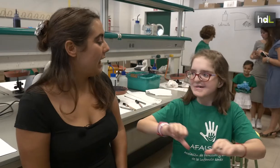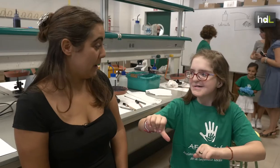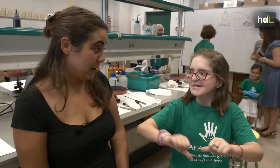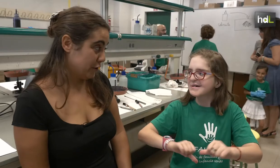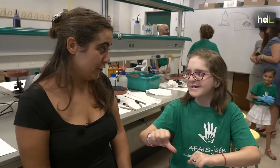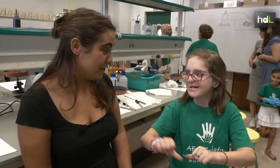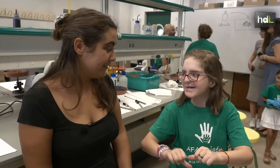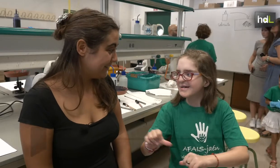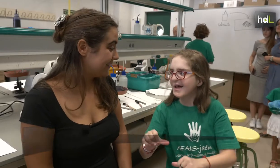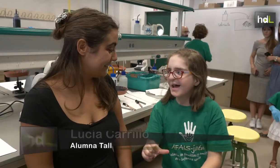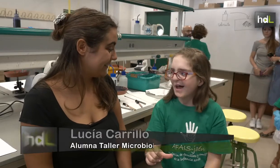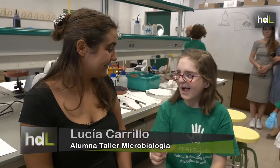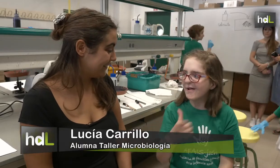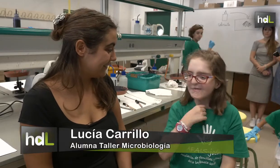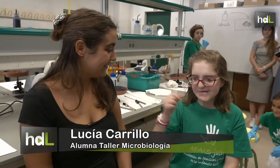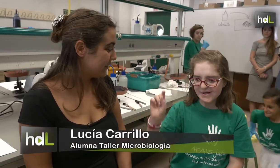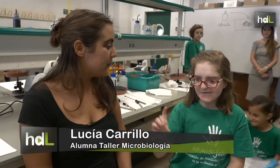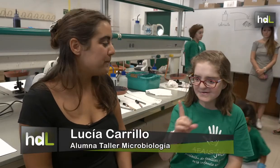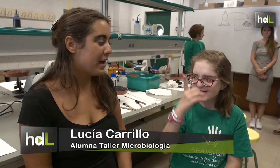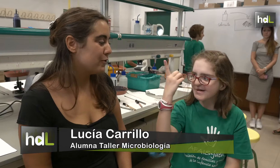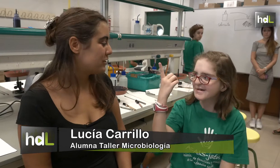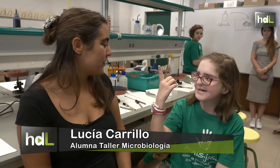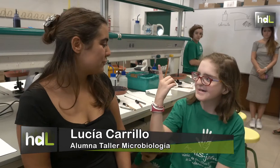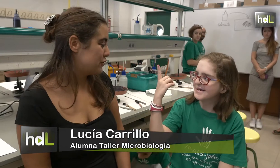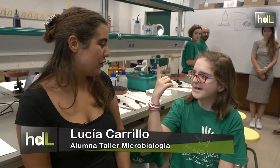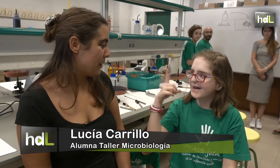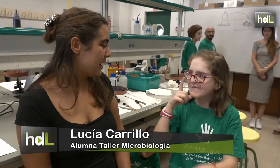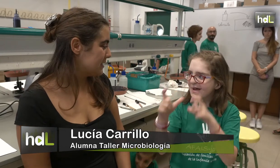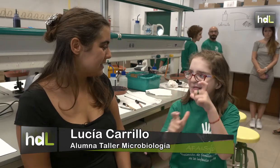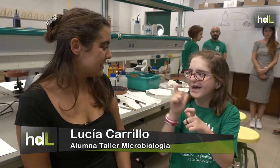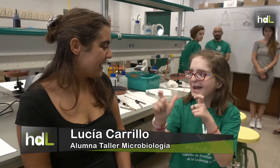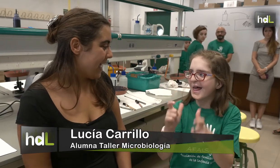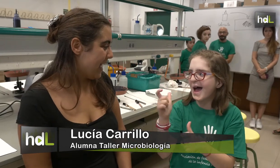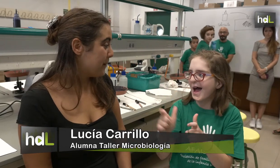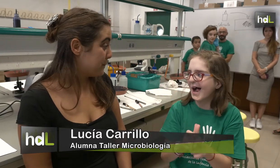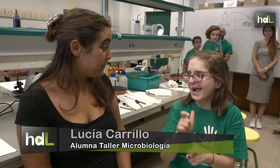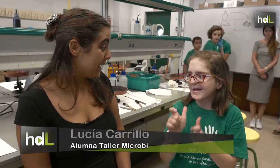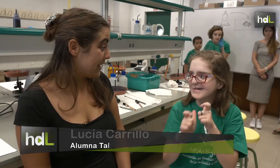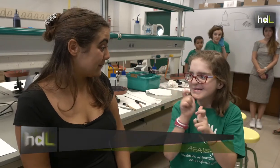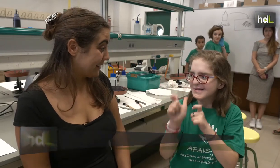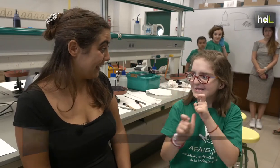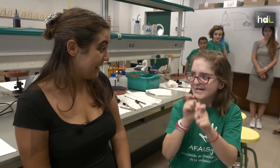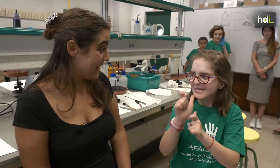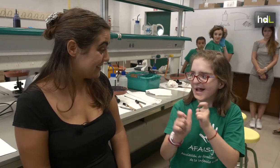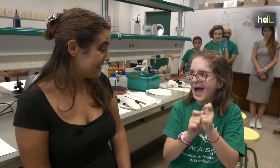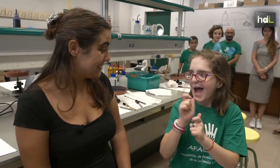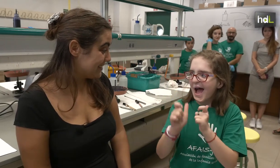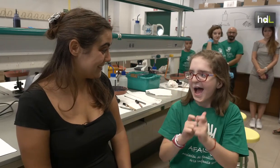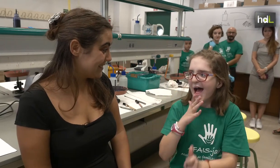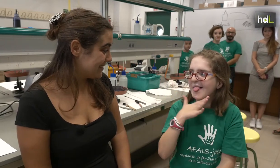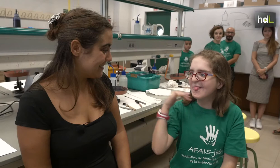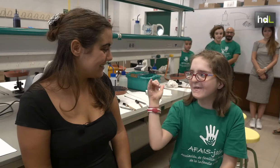Al laboratorio me ha gustado mucho y lo que más es ver las bacterias